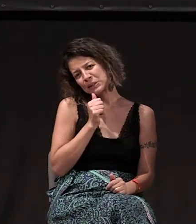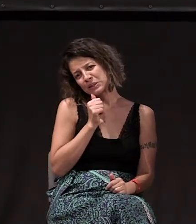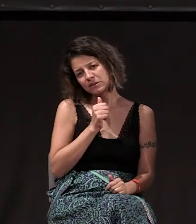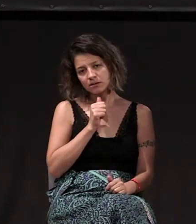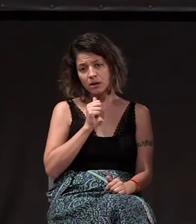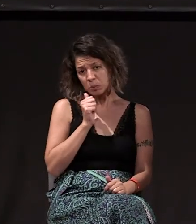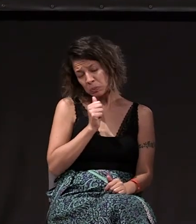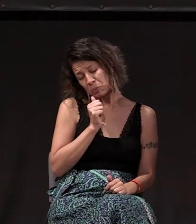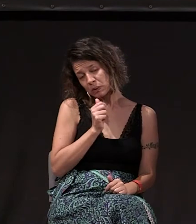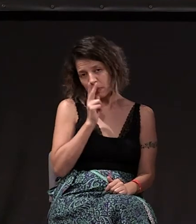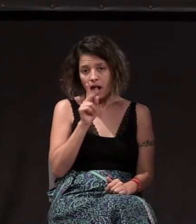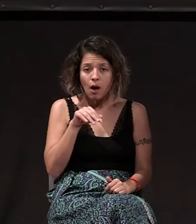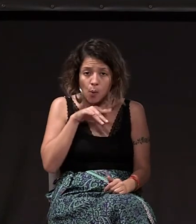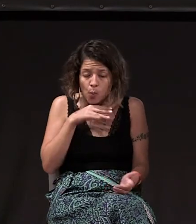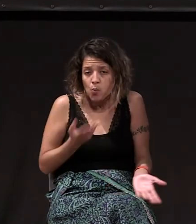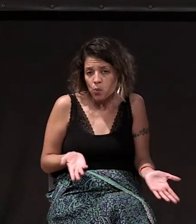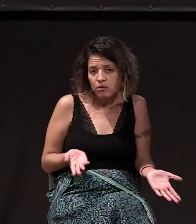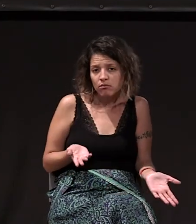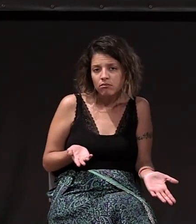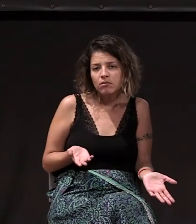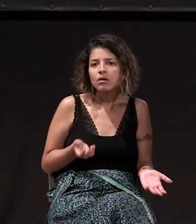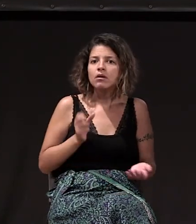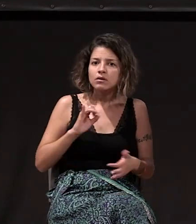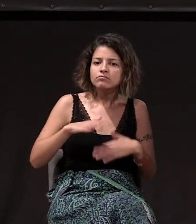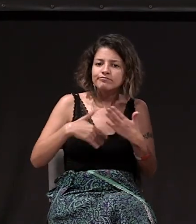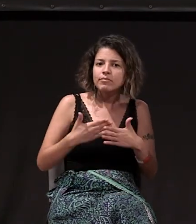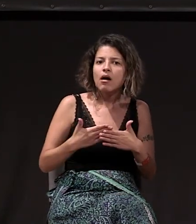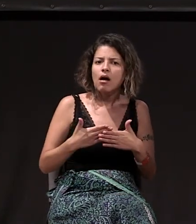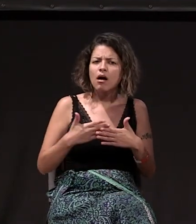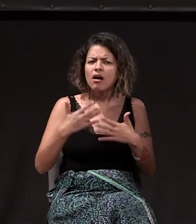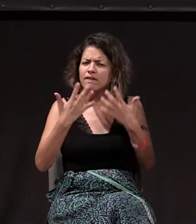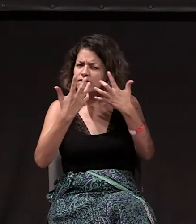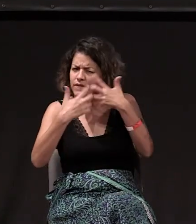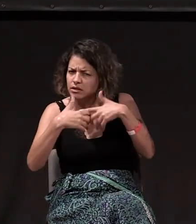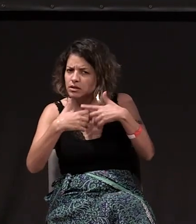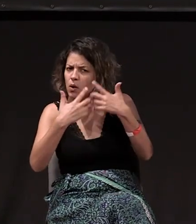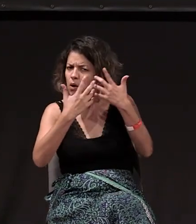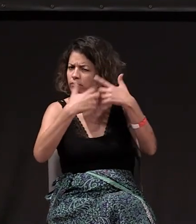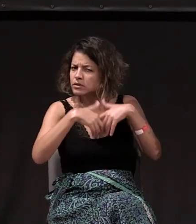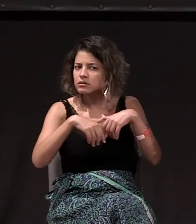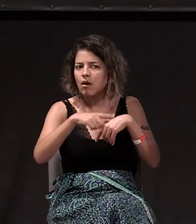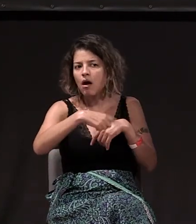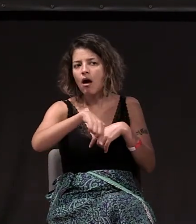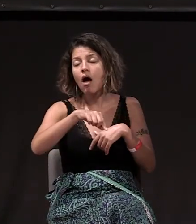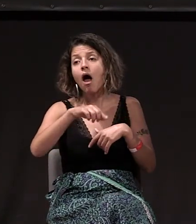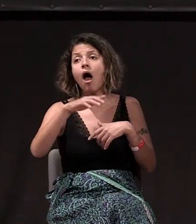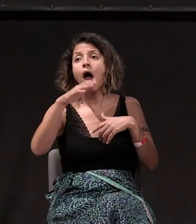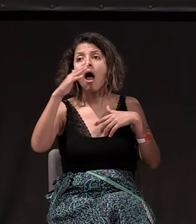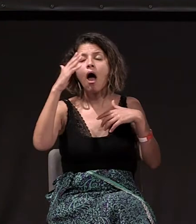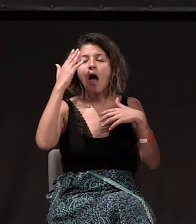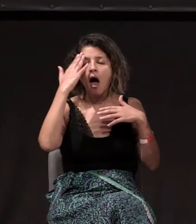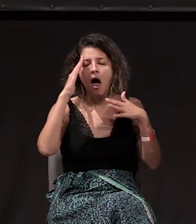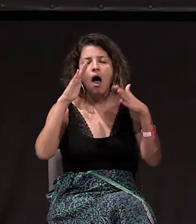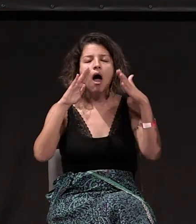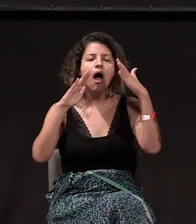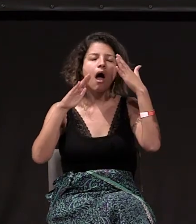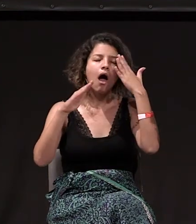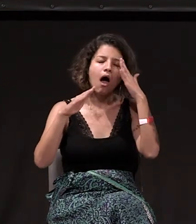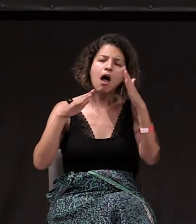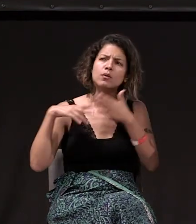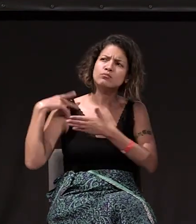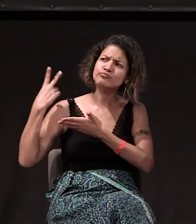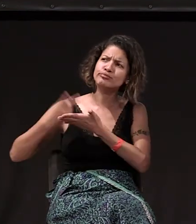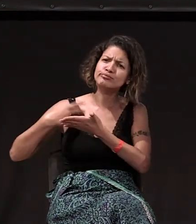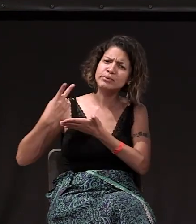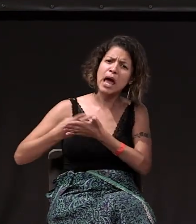vão menosprezando a mulher. Quando você vai fazendo esse exercício de reflexão, eles caem na real, de que está tudo errado, como dizem algumas. Então,